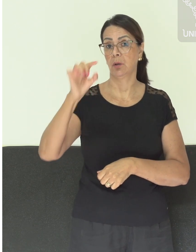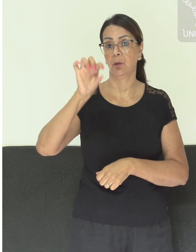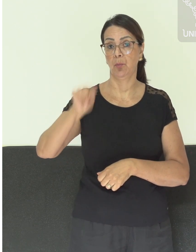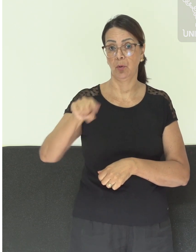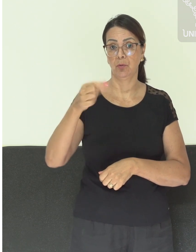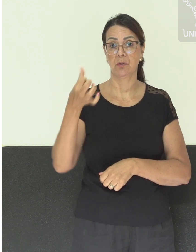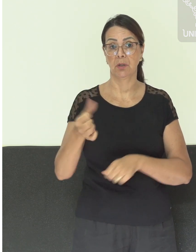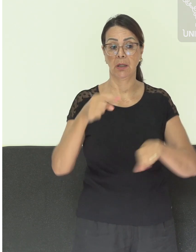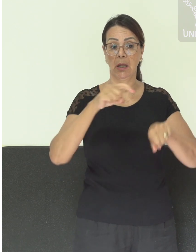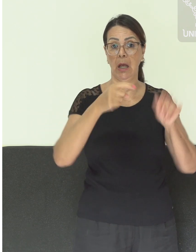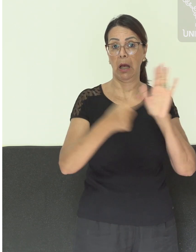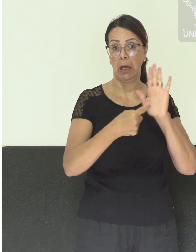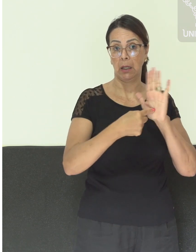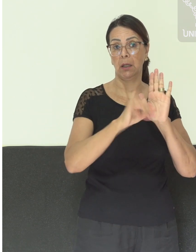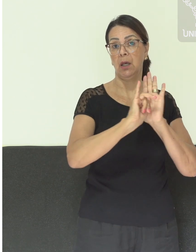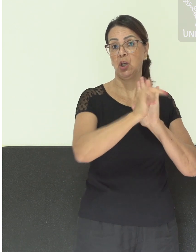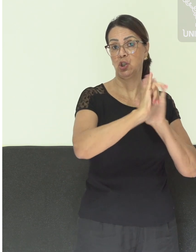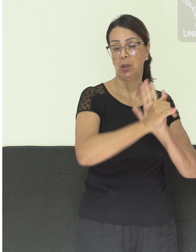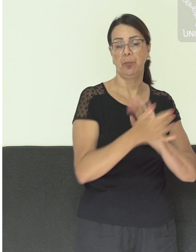7.3.4.6 do presente edital.